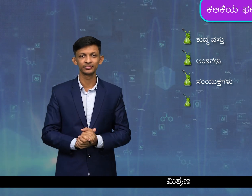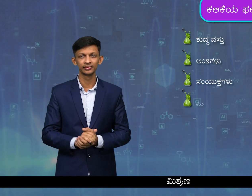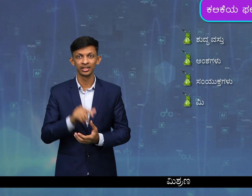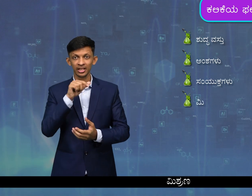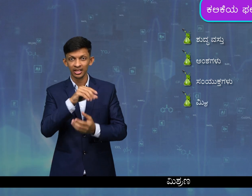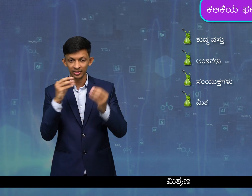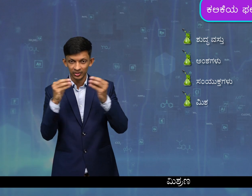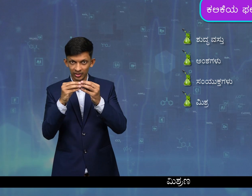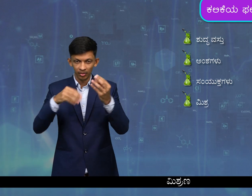ಮಿಶ್ರಣ,